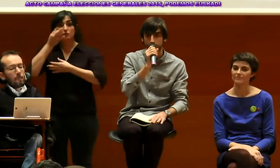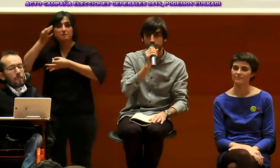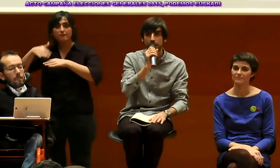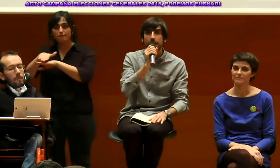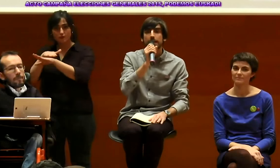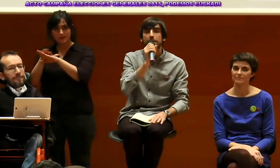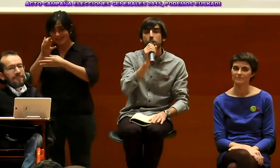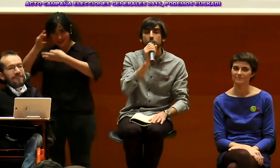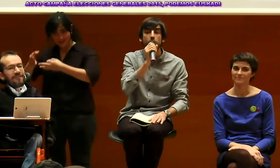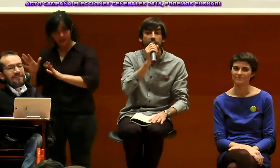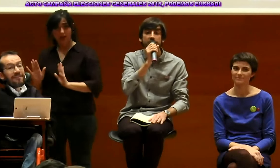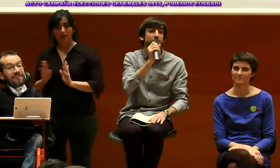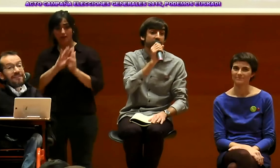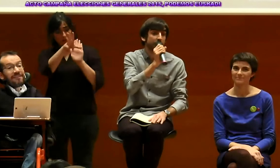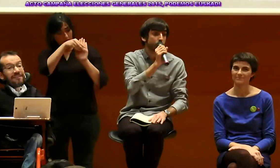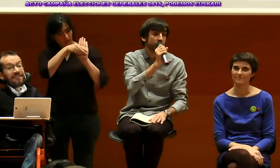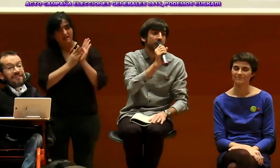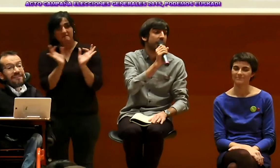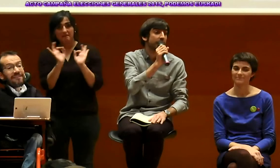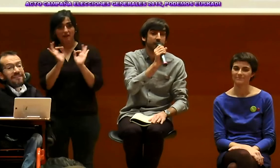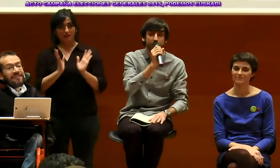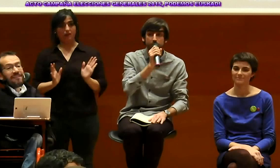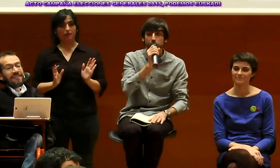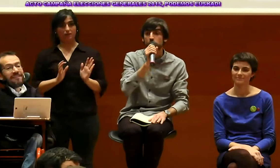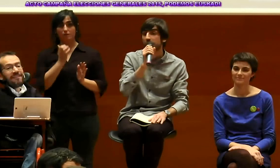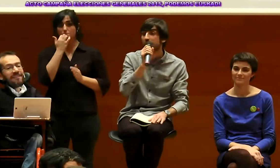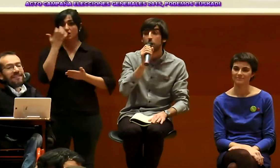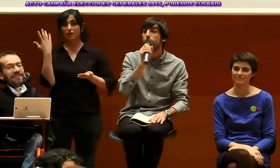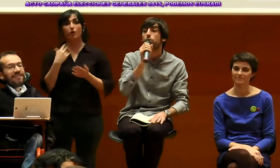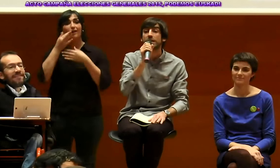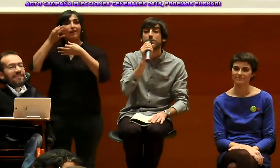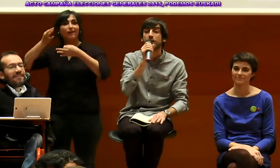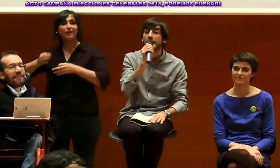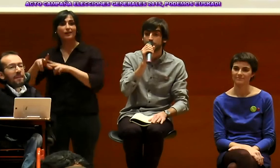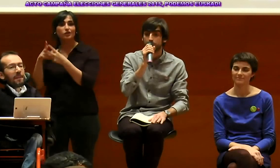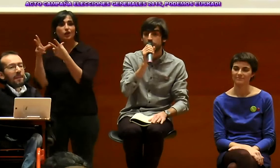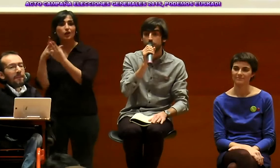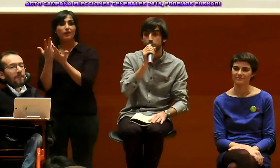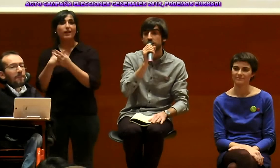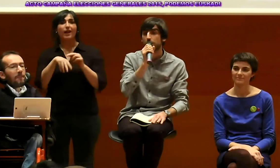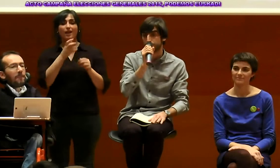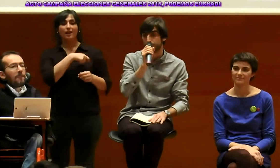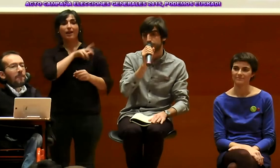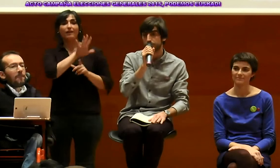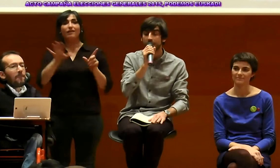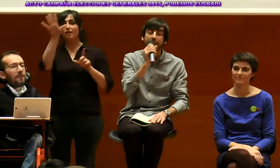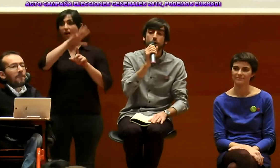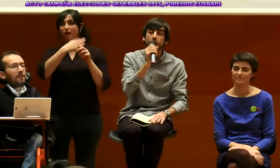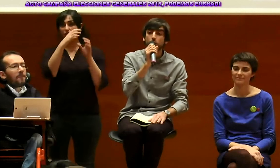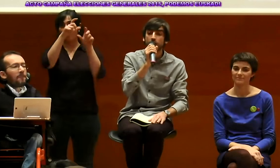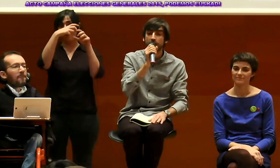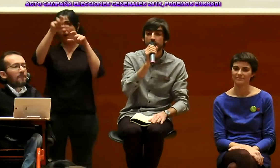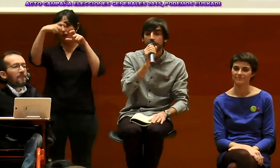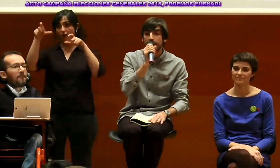social. Que no recoge, sin ir más lejos, la realidad social plurinacional de nuestro Estado. Que